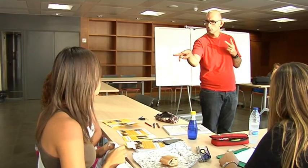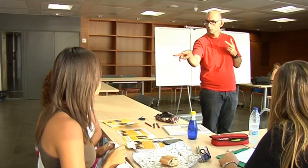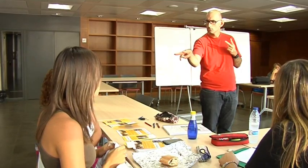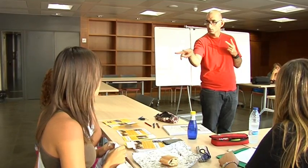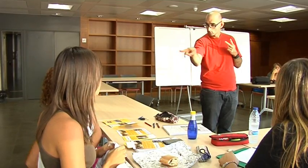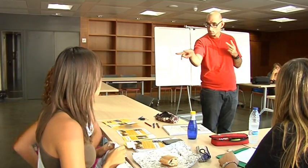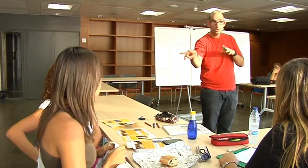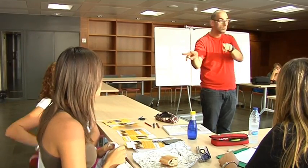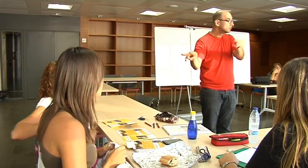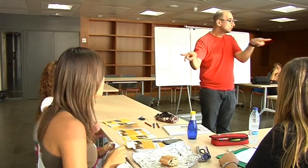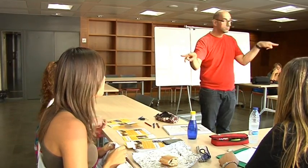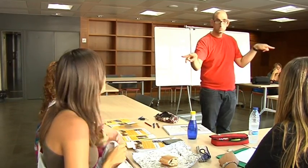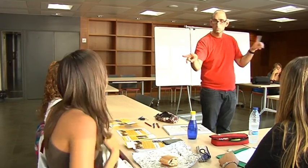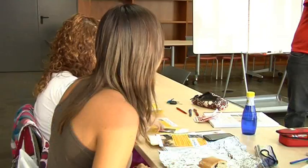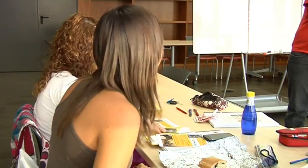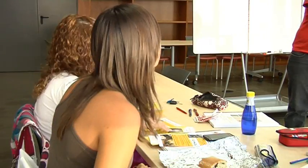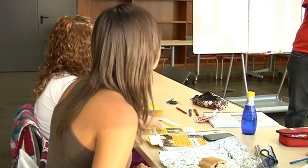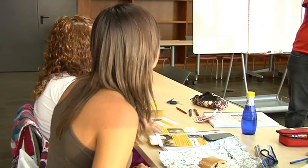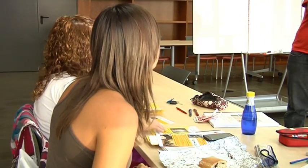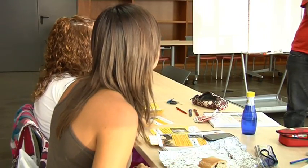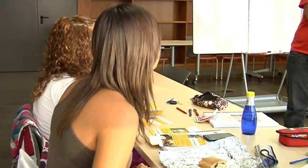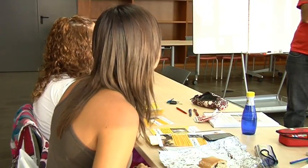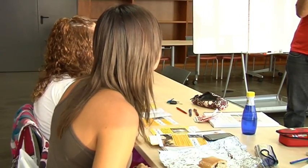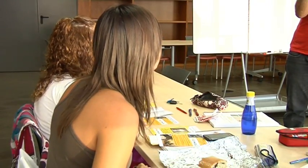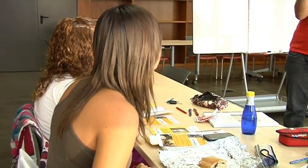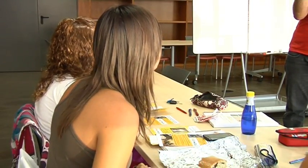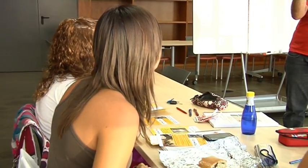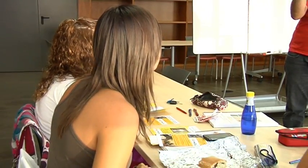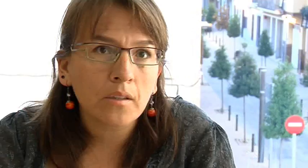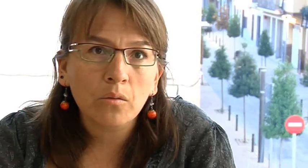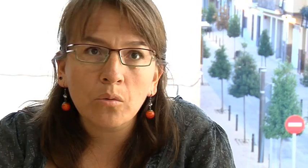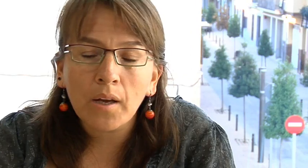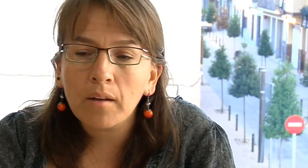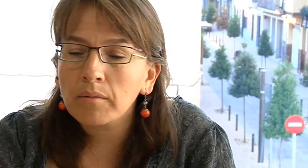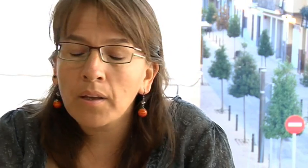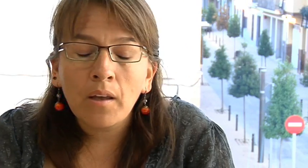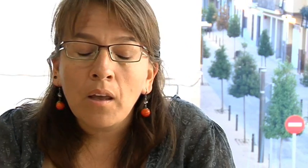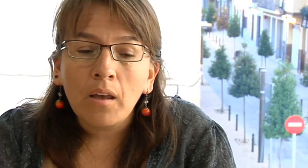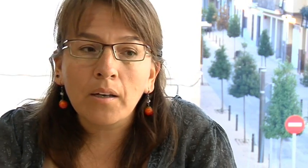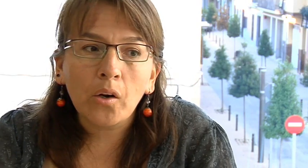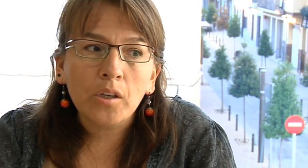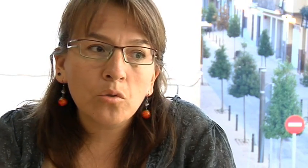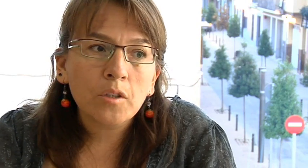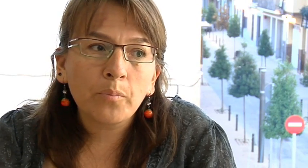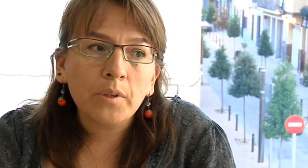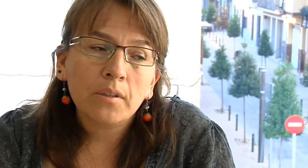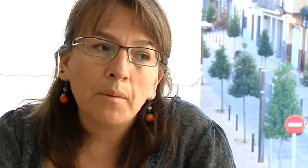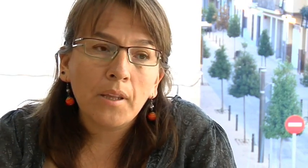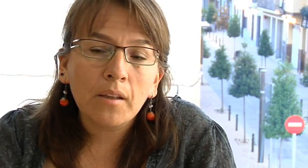que, bueno, la comprensión lectora es mínima, ¿no? De escritura. Y claro, y esto es pues evidente